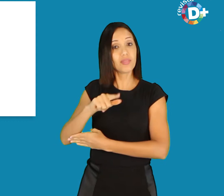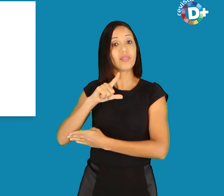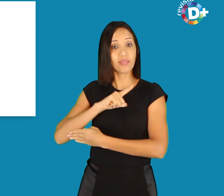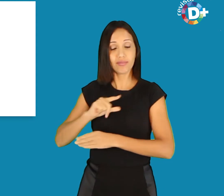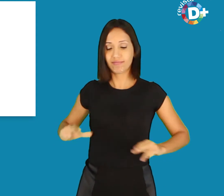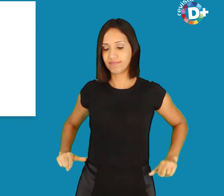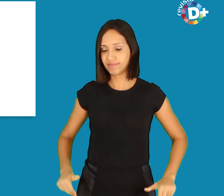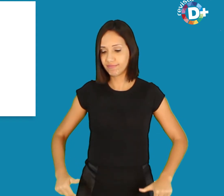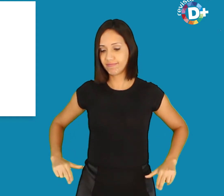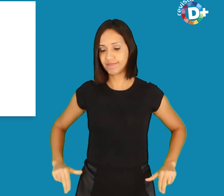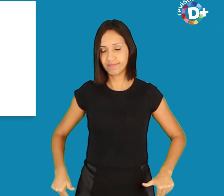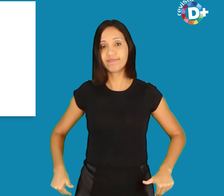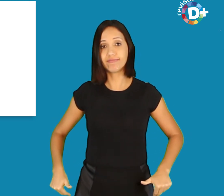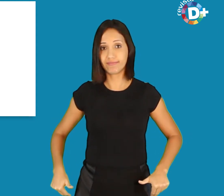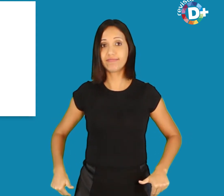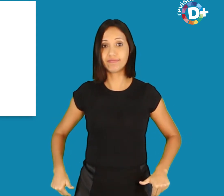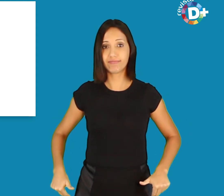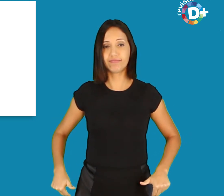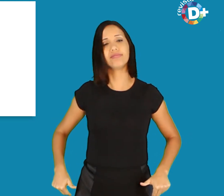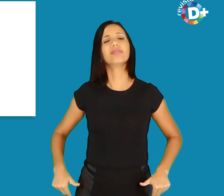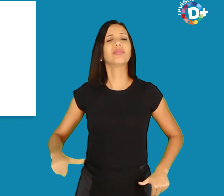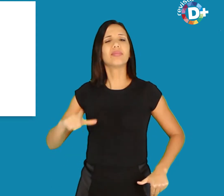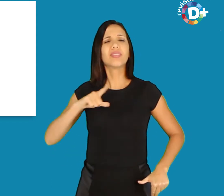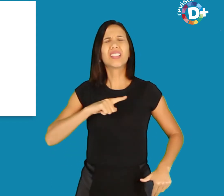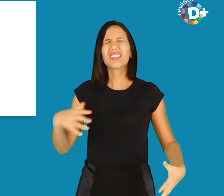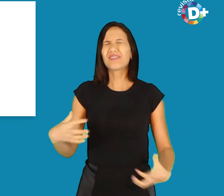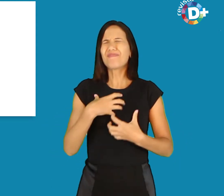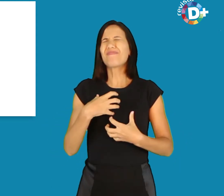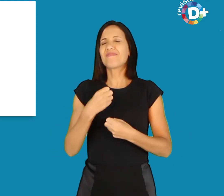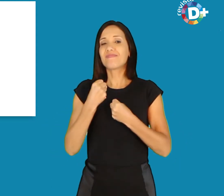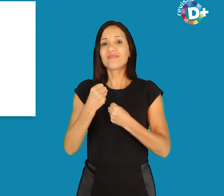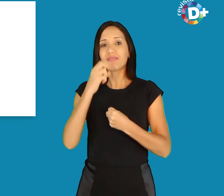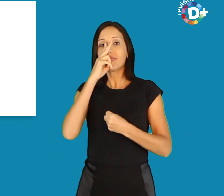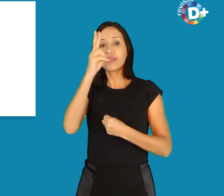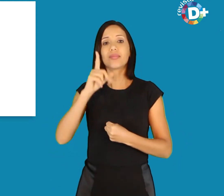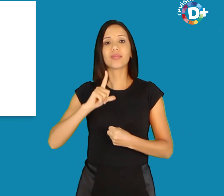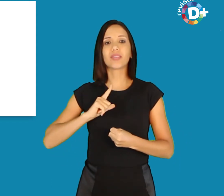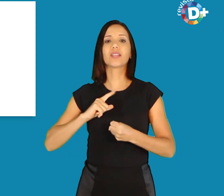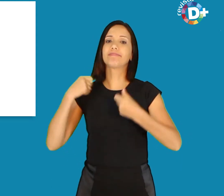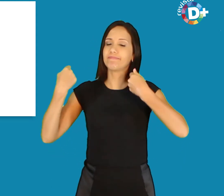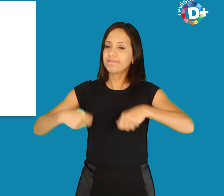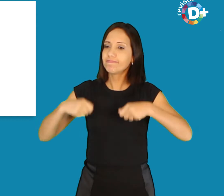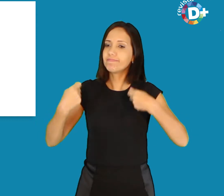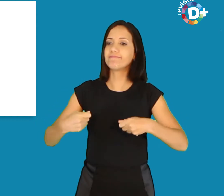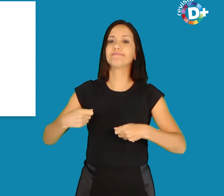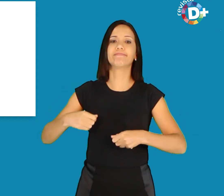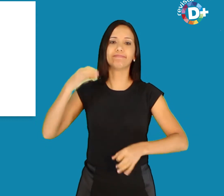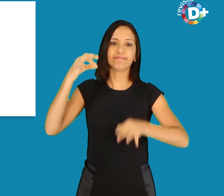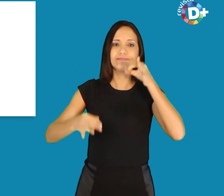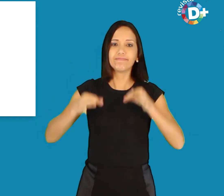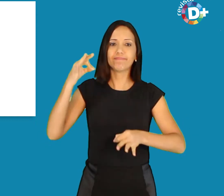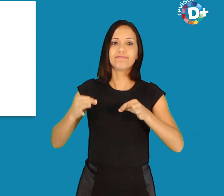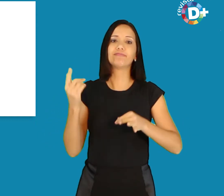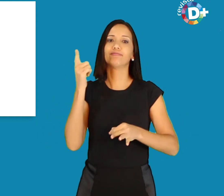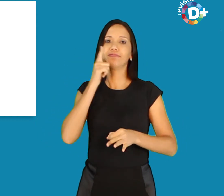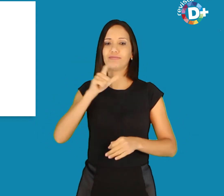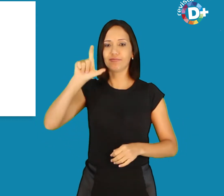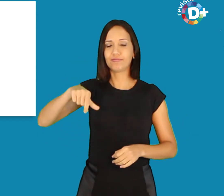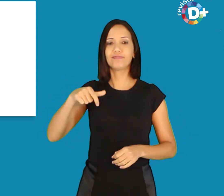17 usa cadeira de rodas algo que abalou foi precisar entrar na justiça para que o governo médico